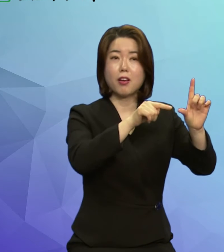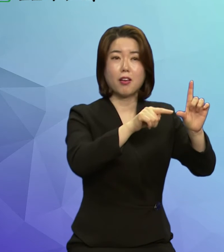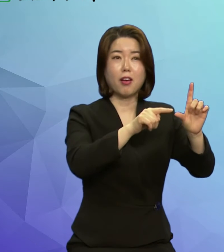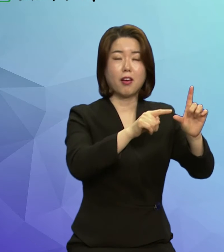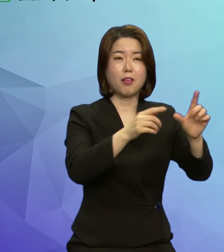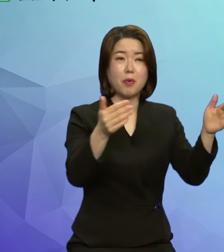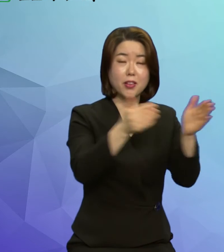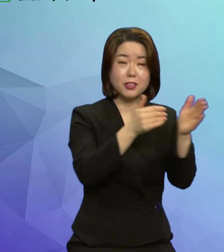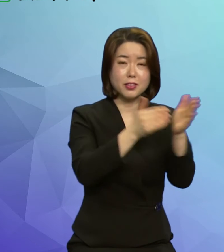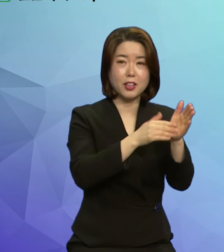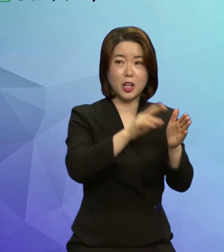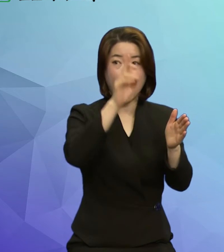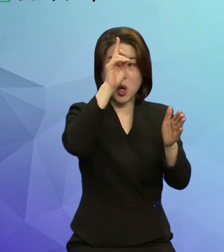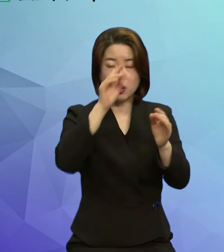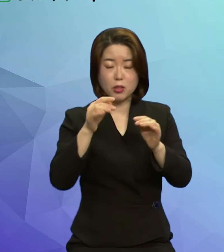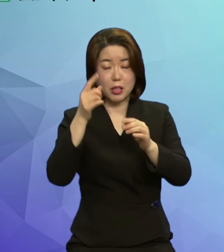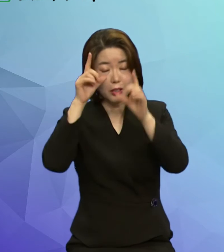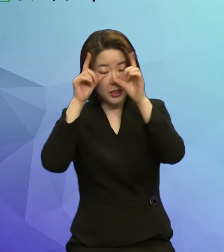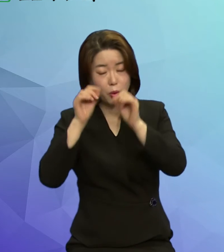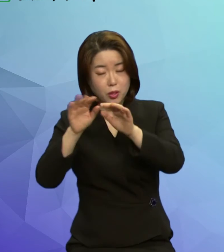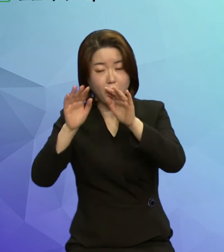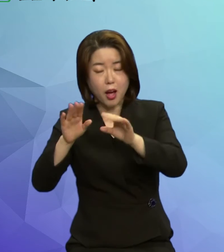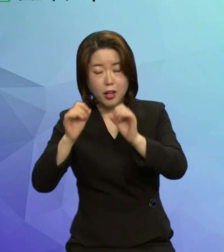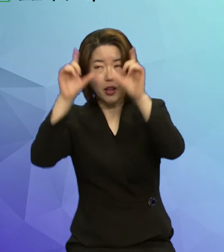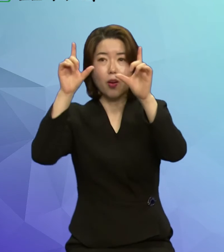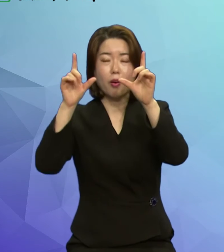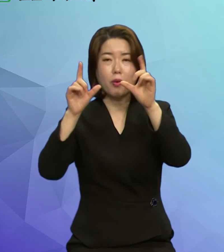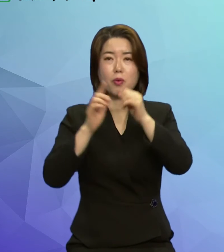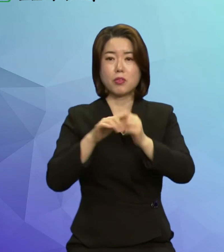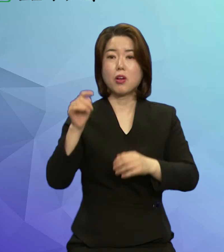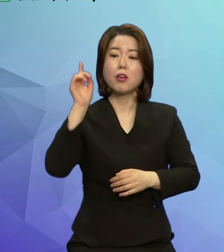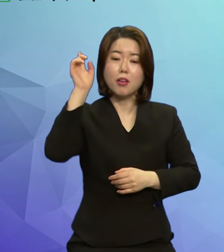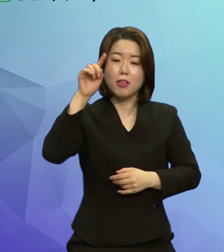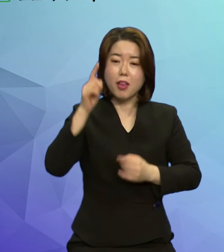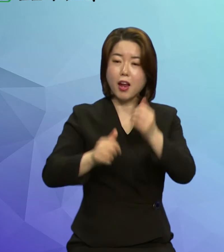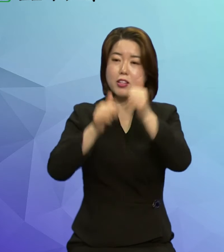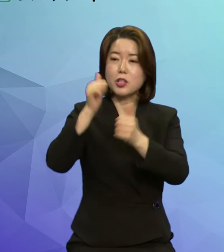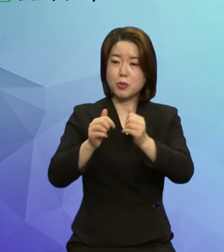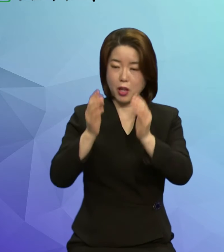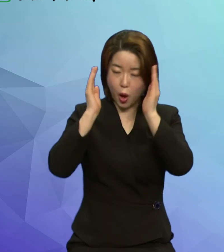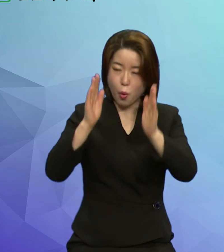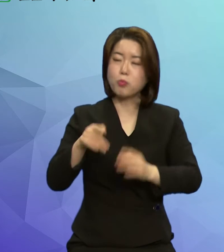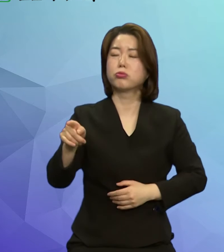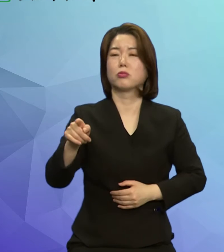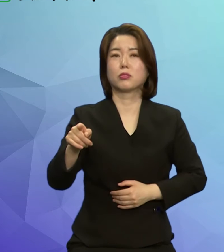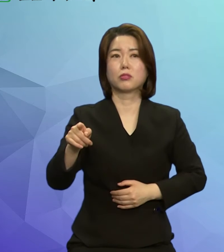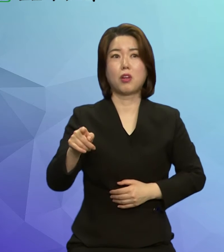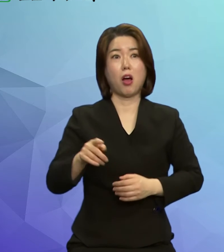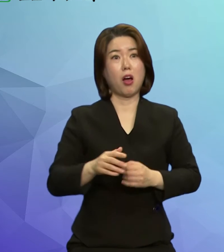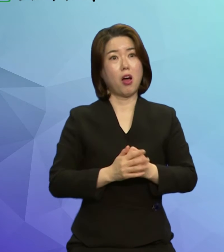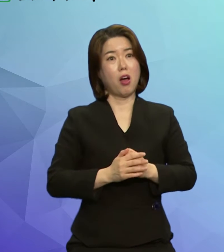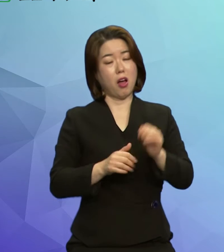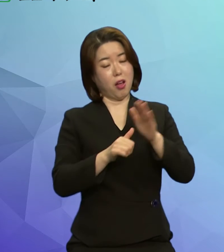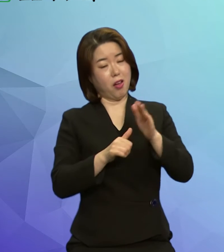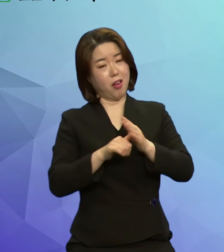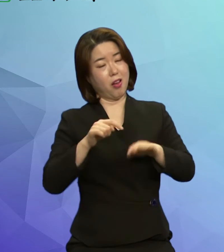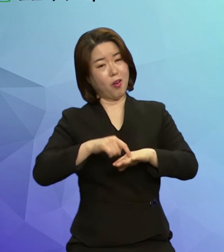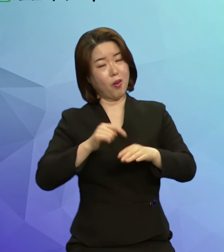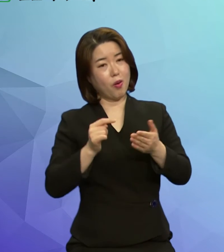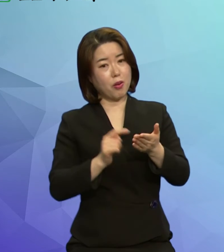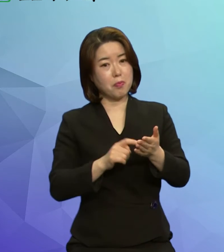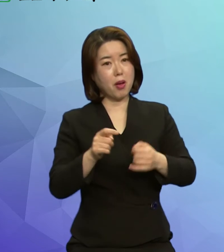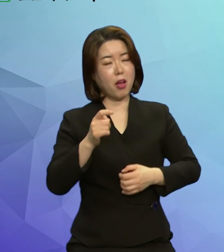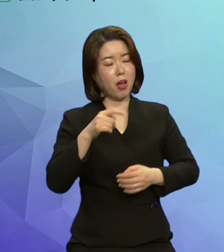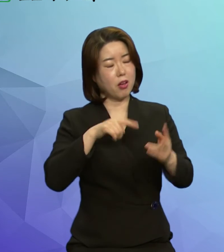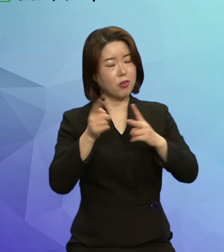시험이라며. 그 어린아이는 이해할 수가 없었어요. 그렇게 하는 아버지의 그 마음의 의도를 이해할